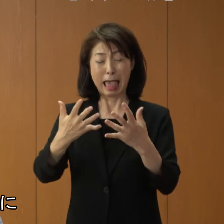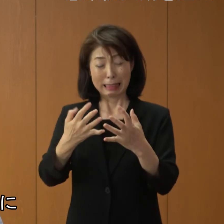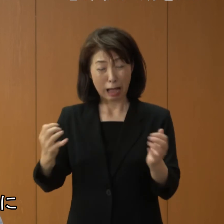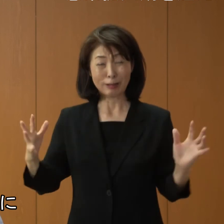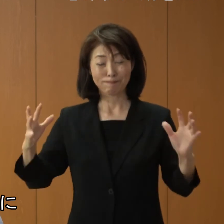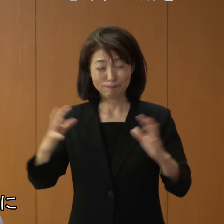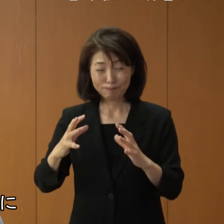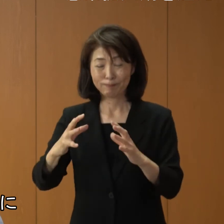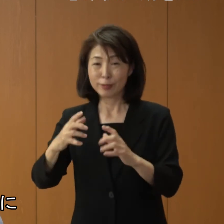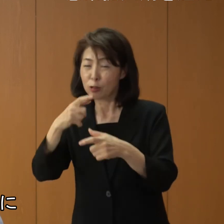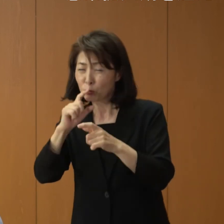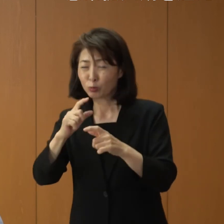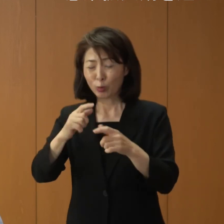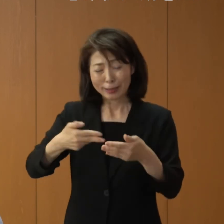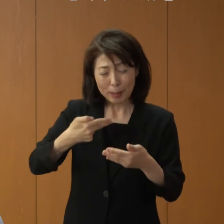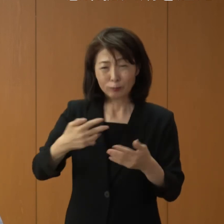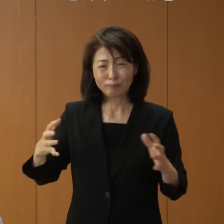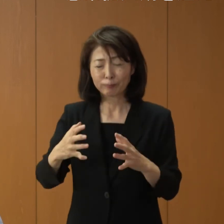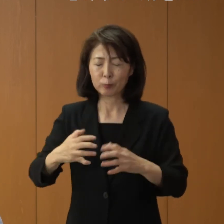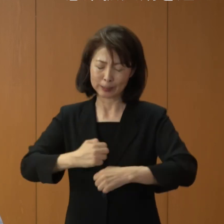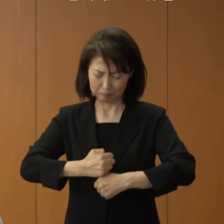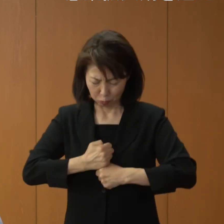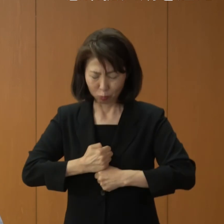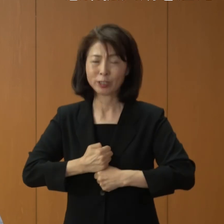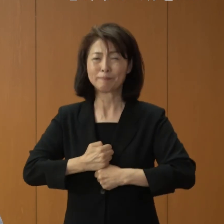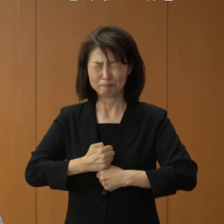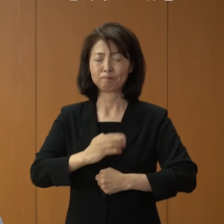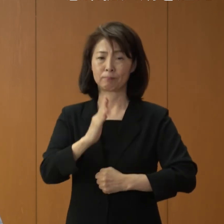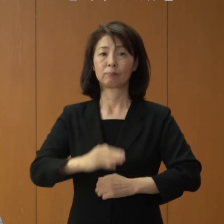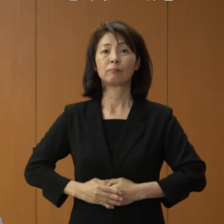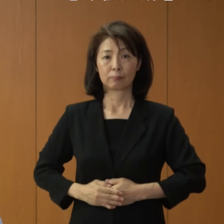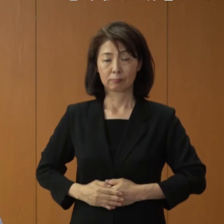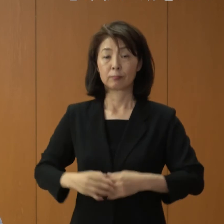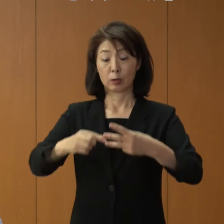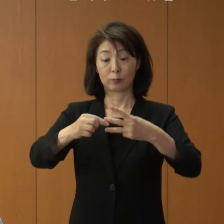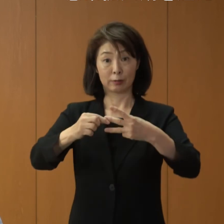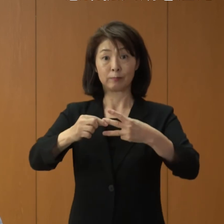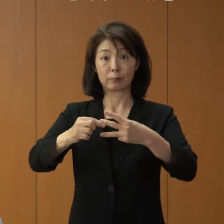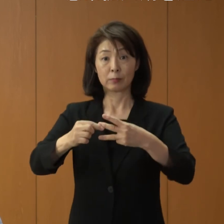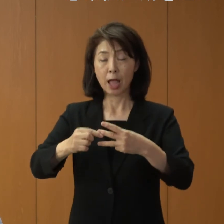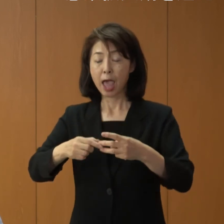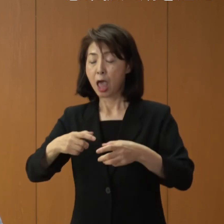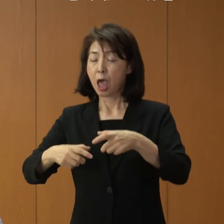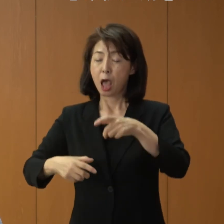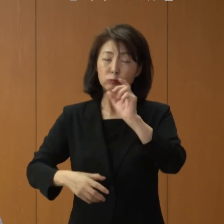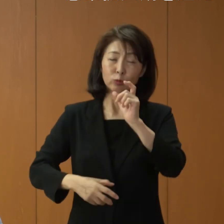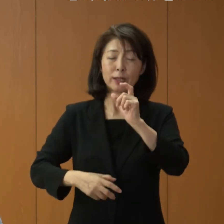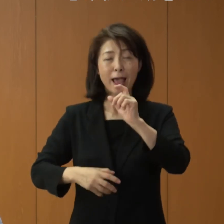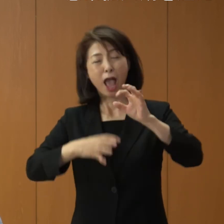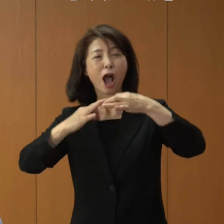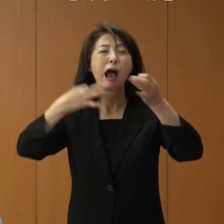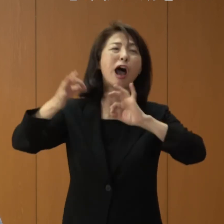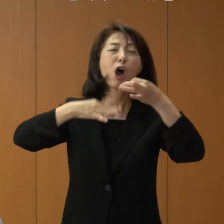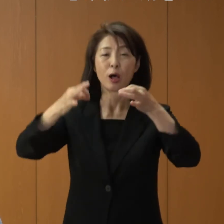会食は慎重に行ってください。2つは、飲食しながらの大声での会話や